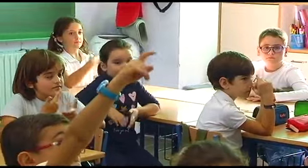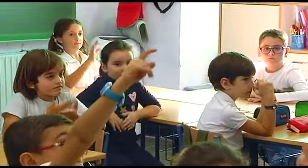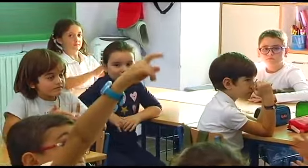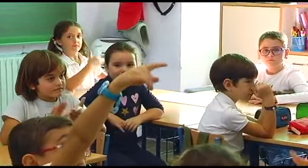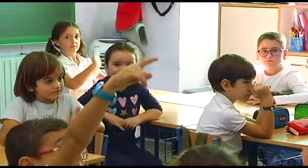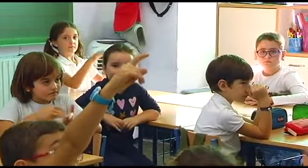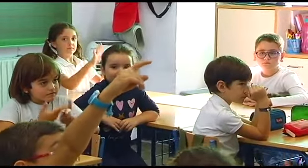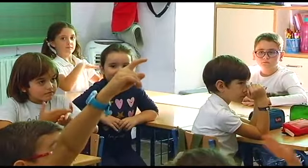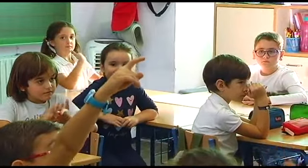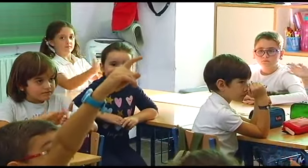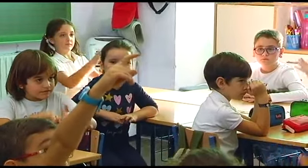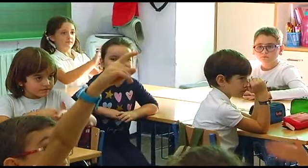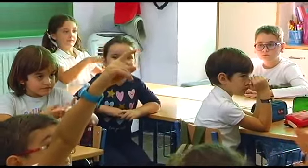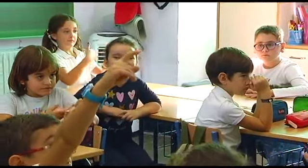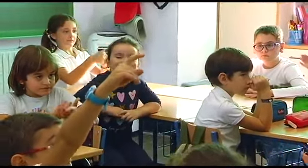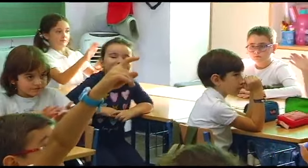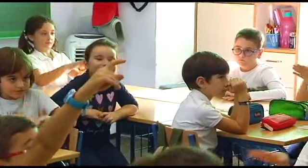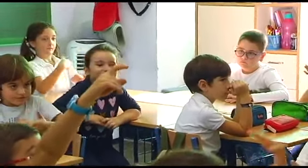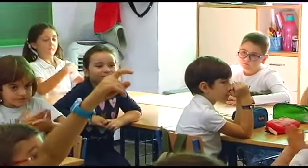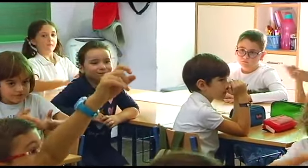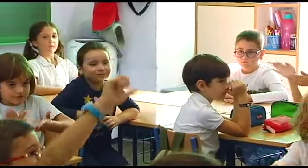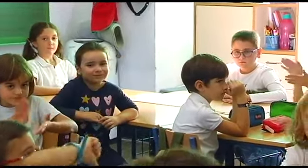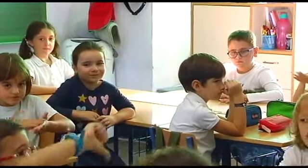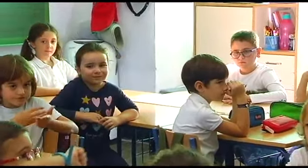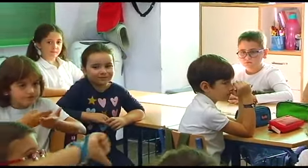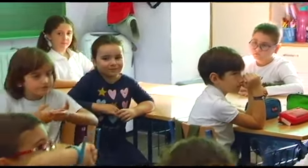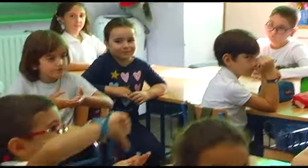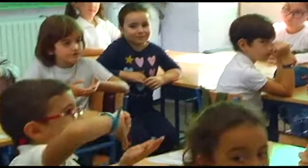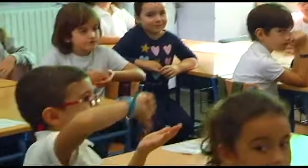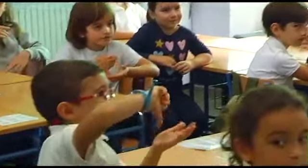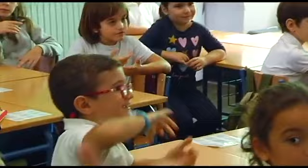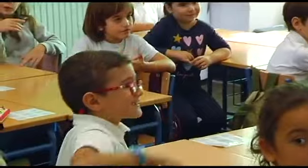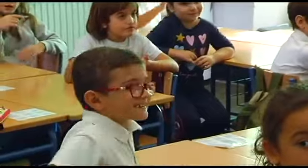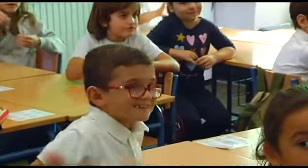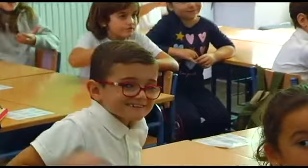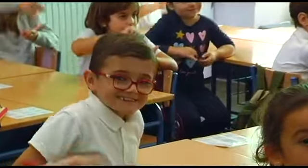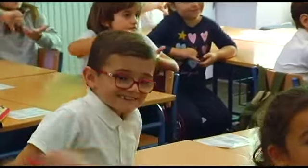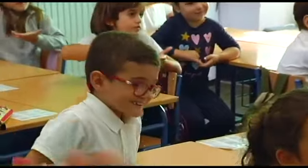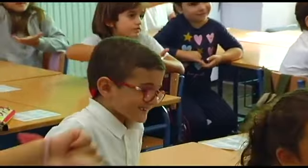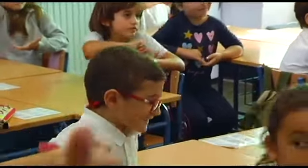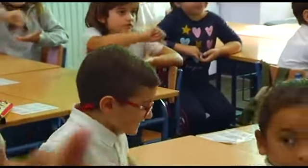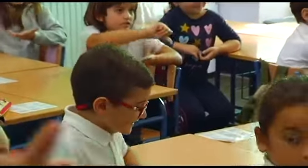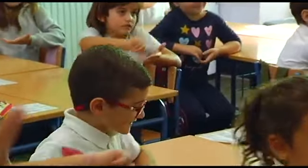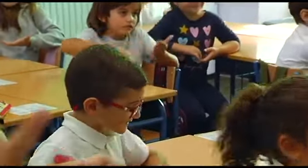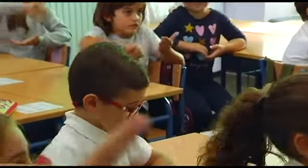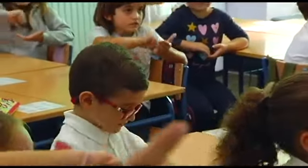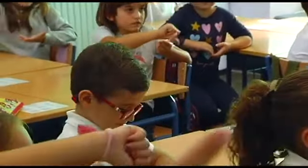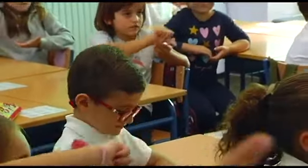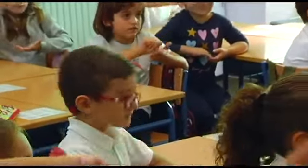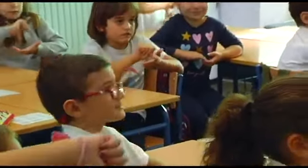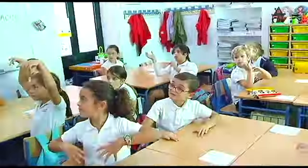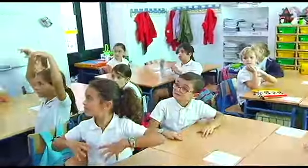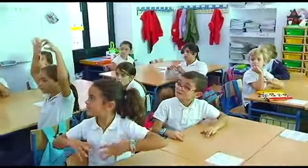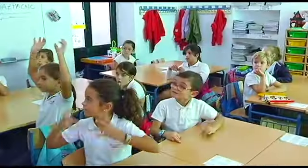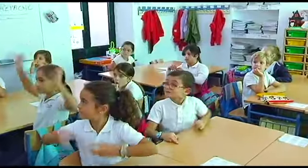Muy bien. ¿Y qué otro ingrediente? Aceite. Aceite. Aceite. Aceite. de lima. La levadura